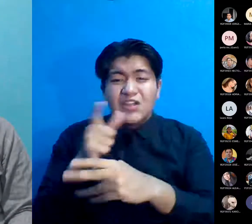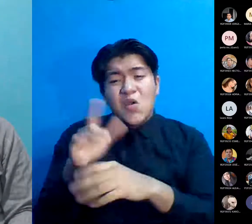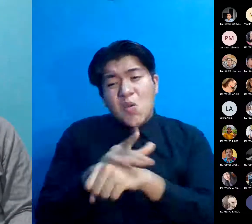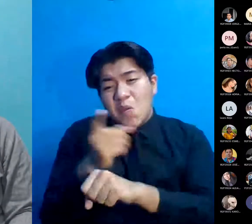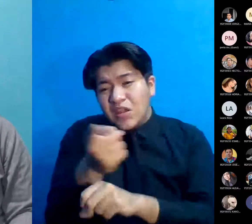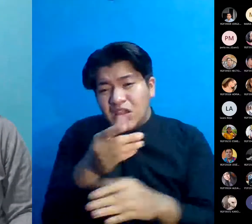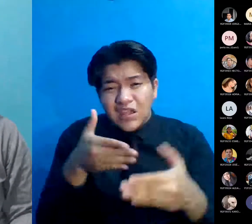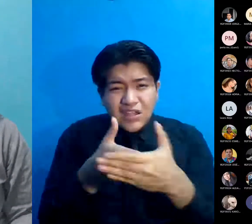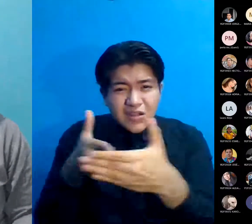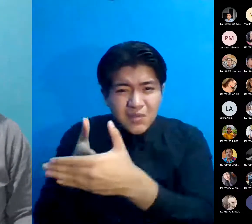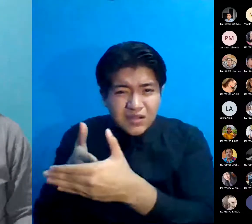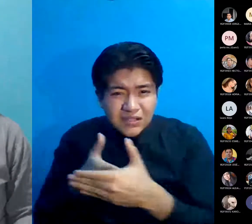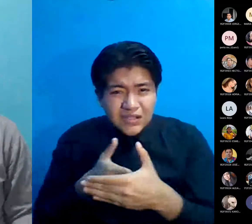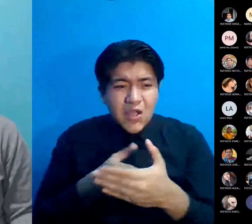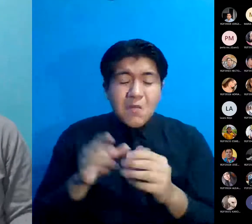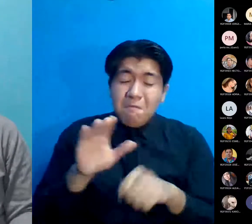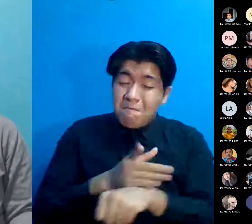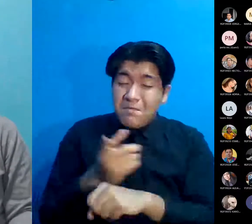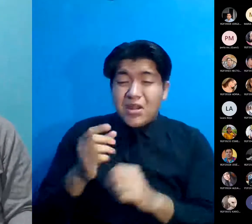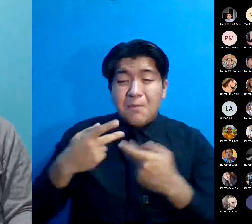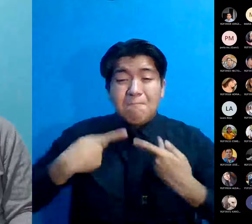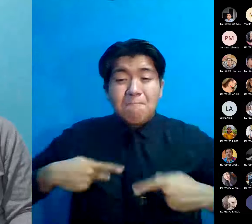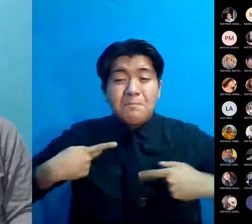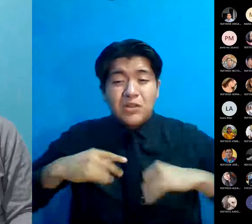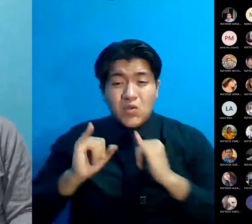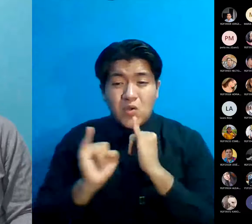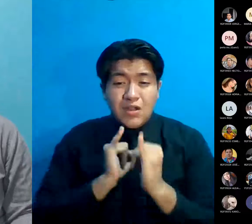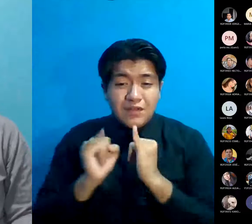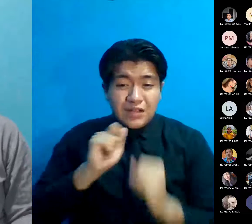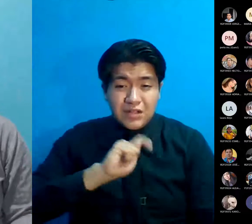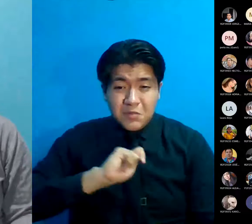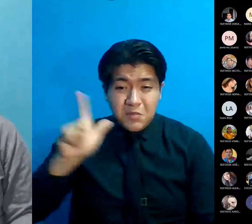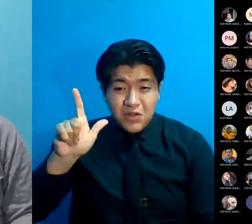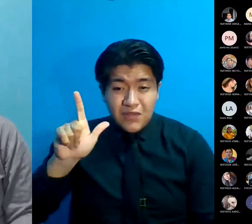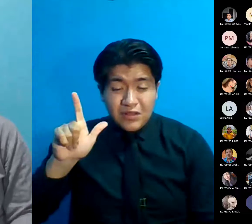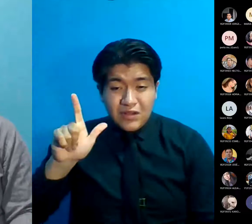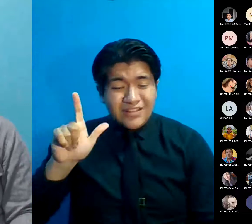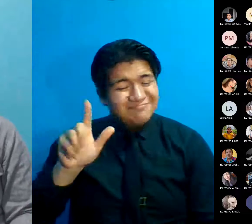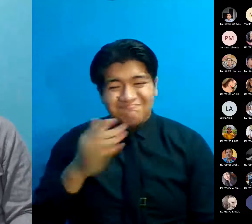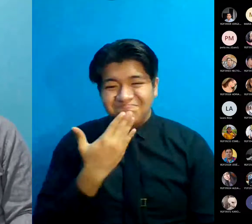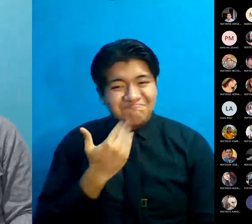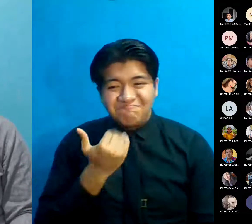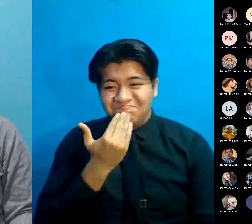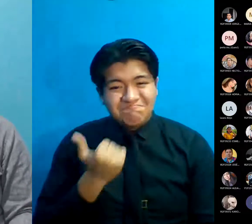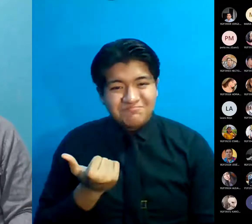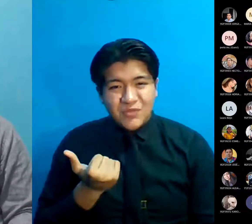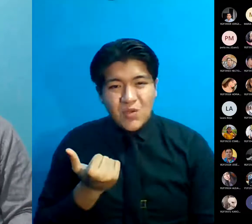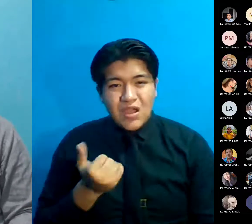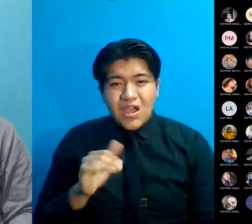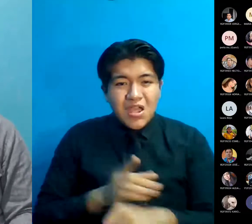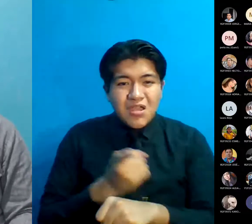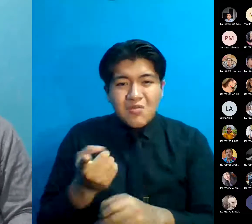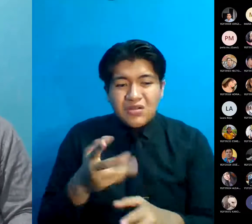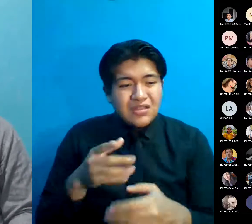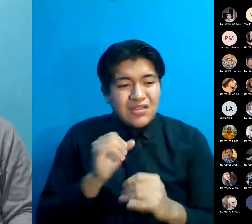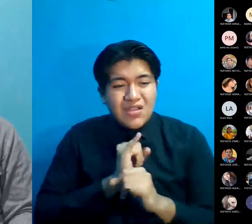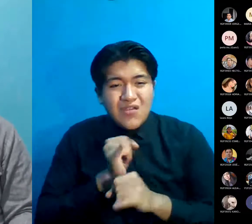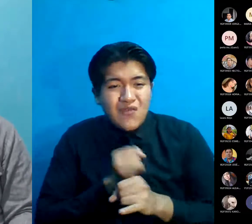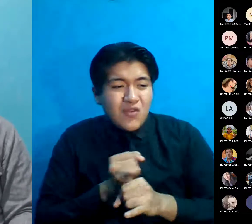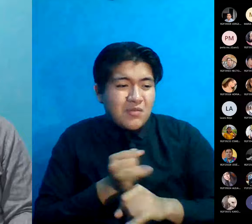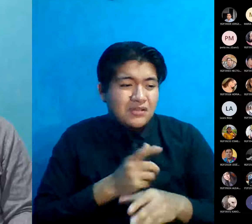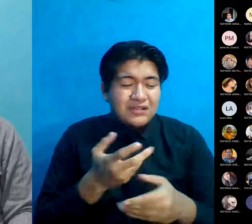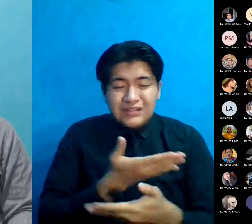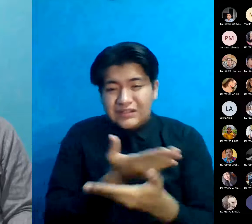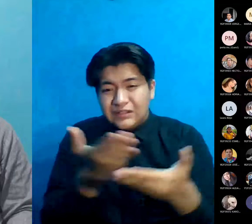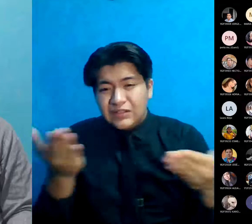debido a la falta de intérpretes debidamente capacitados, pues no se ha tenido el acceso a la información debido, y eso también tiene ciertas